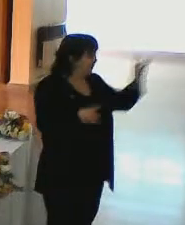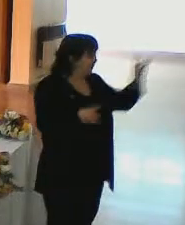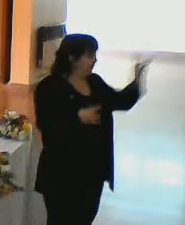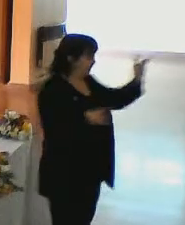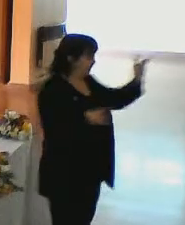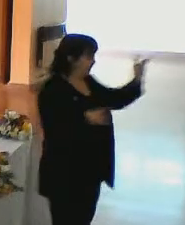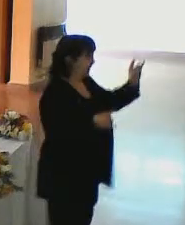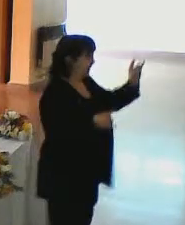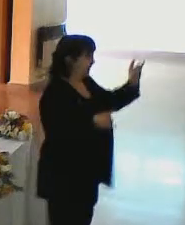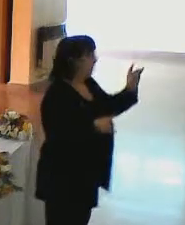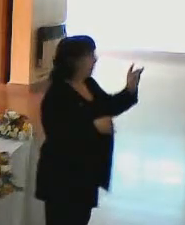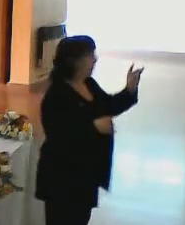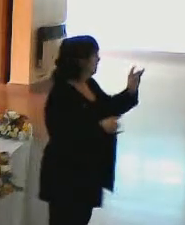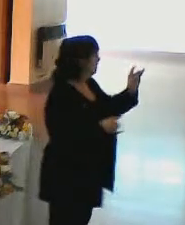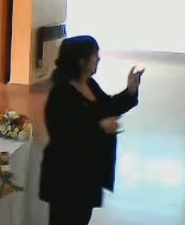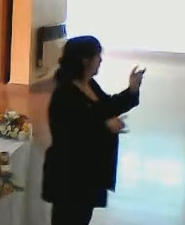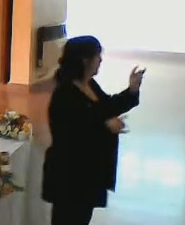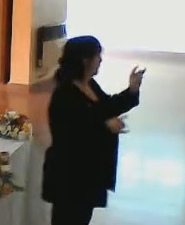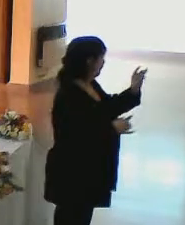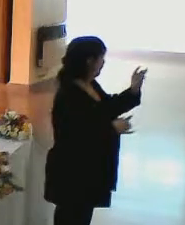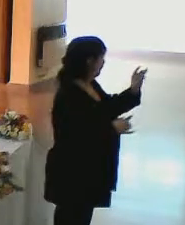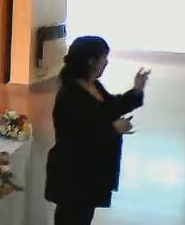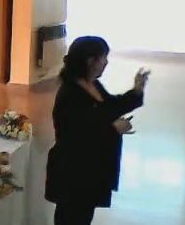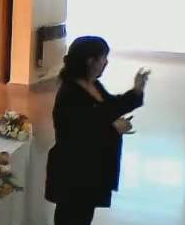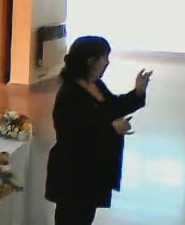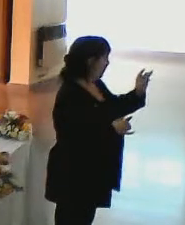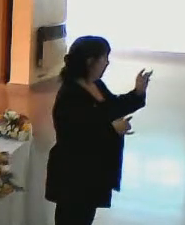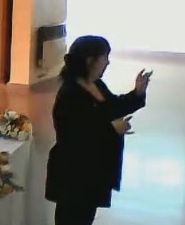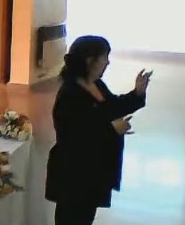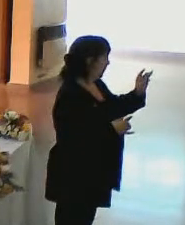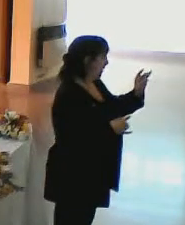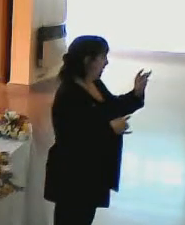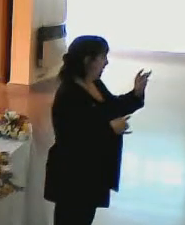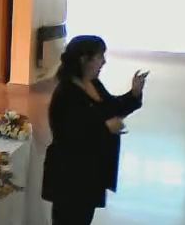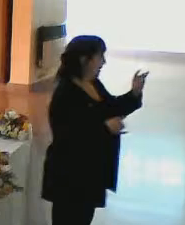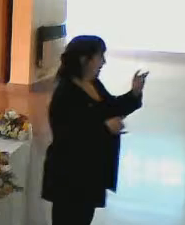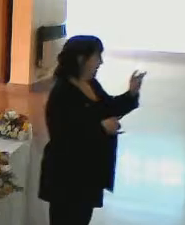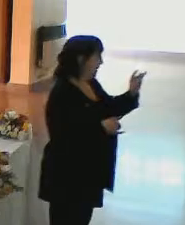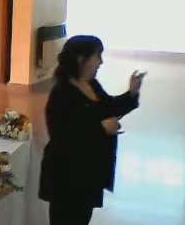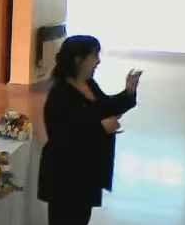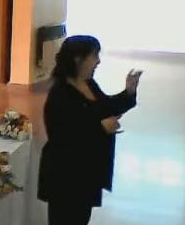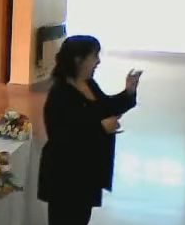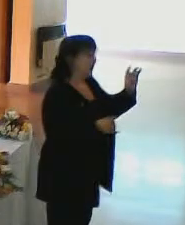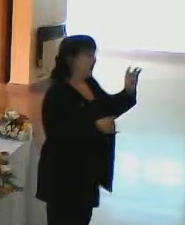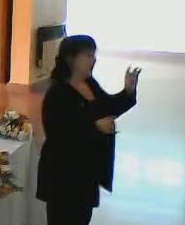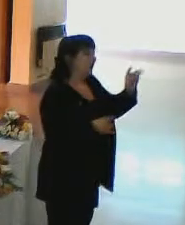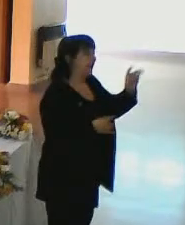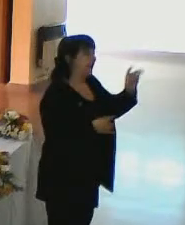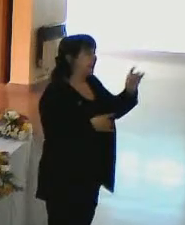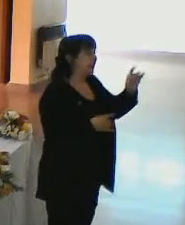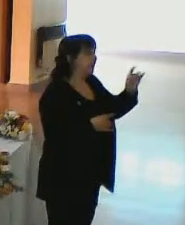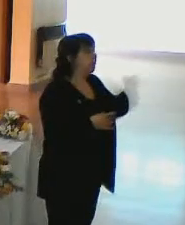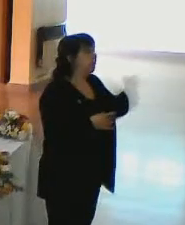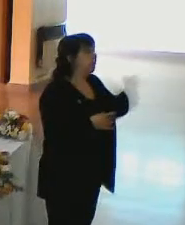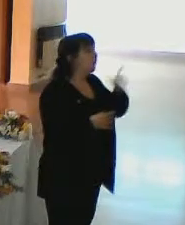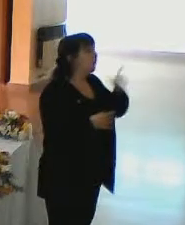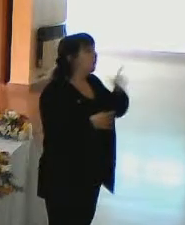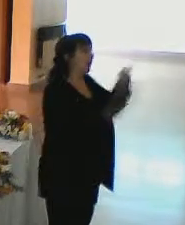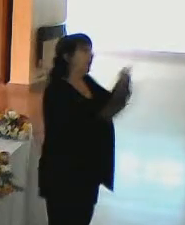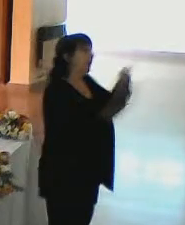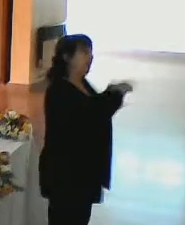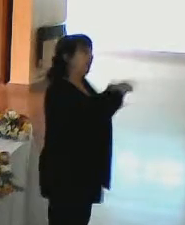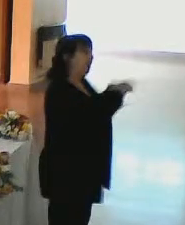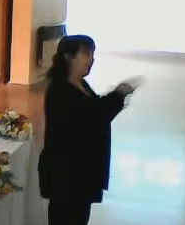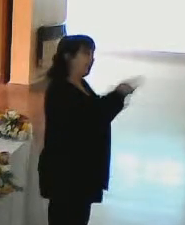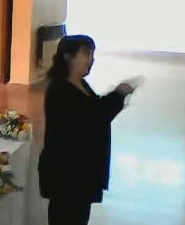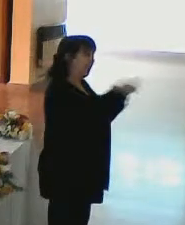difícil, siempre nosotros pensamos que es más fácil armar el equipo de terapia intensiva, donde todos saben a qué